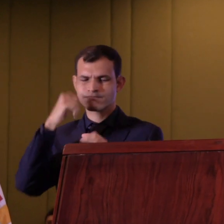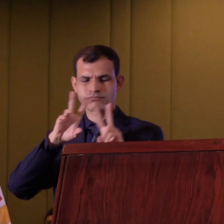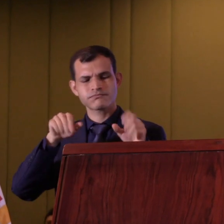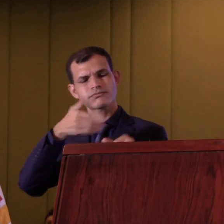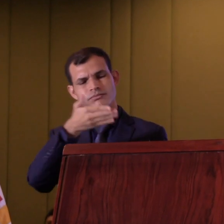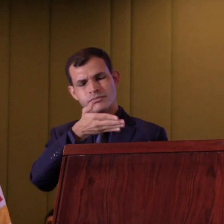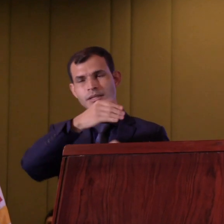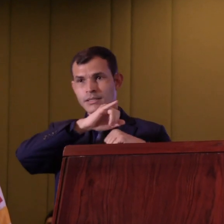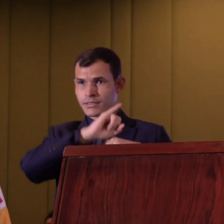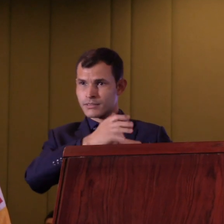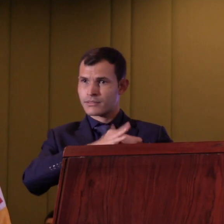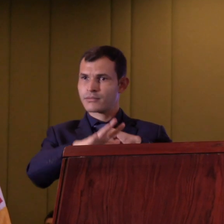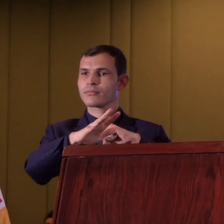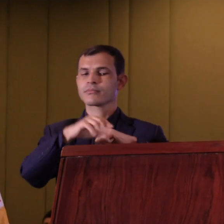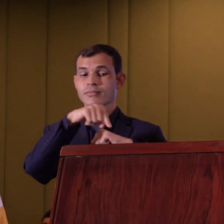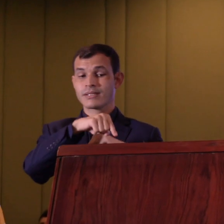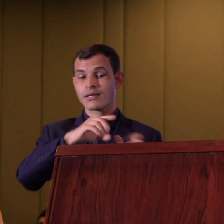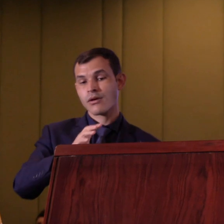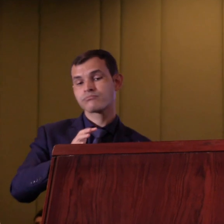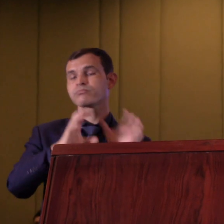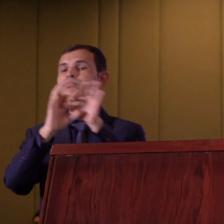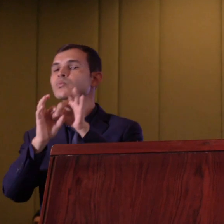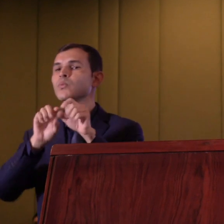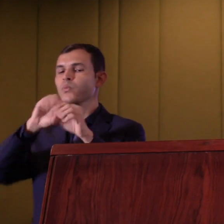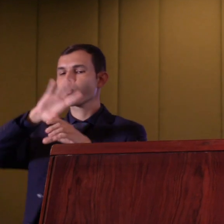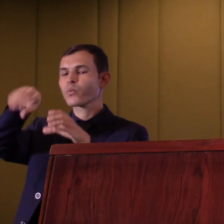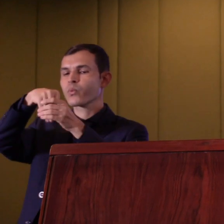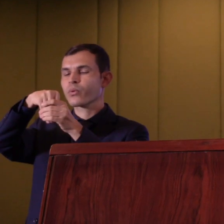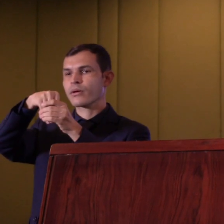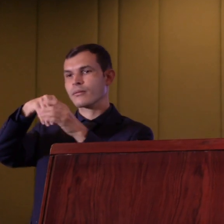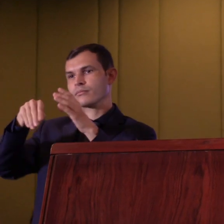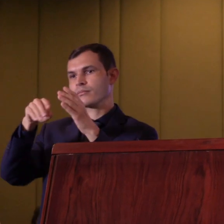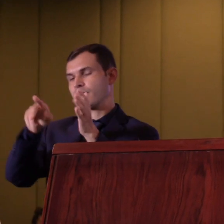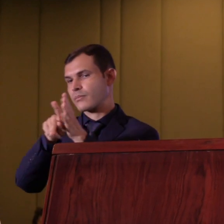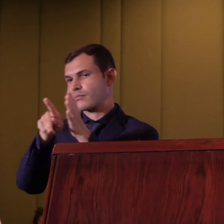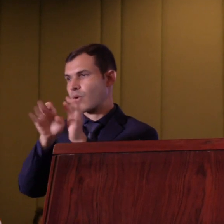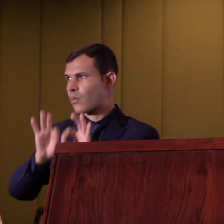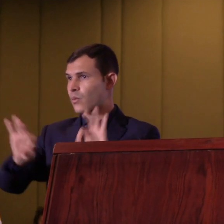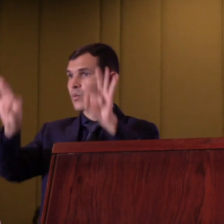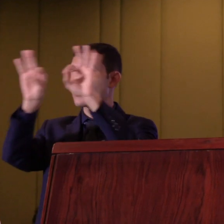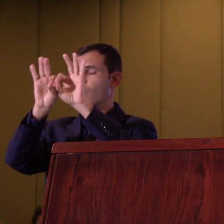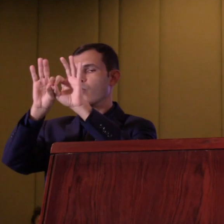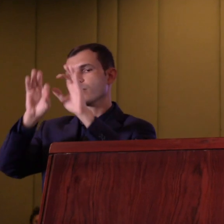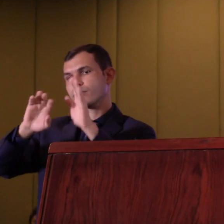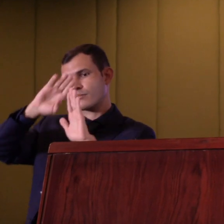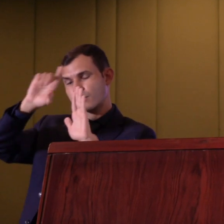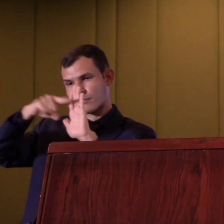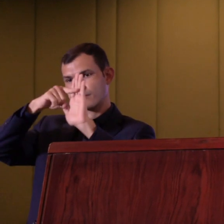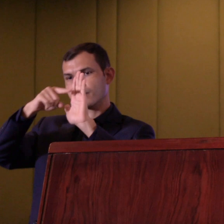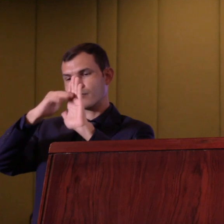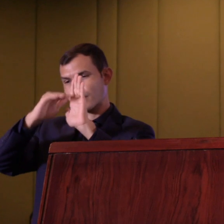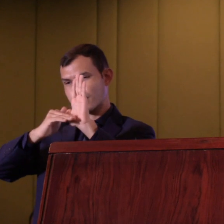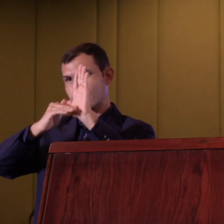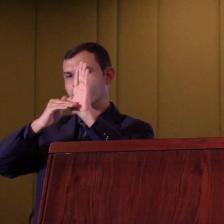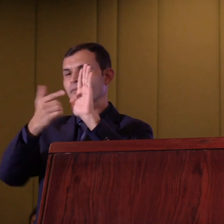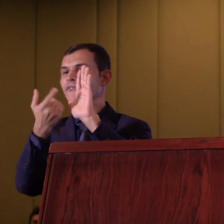da Agenda 2030 da ONU, cumprindo com primazia todos os 17 Objetivos de